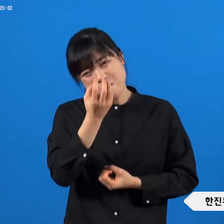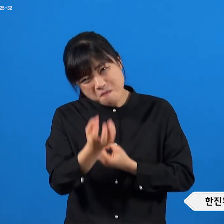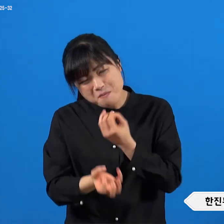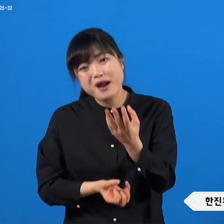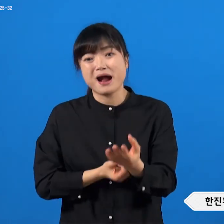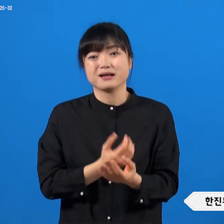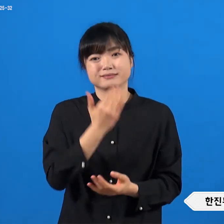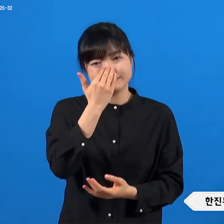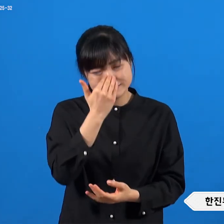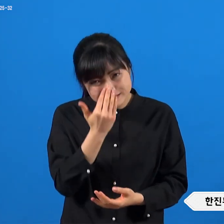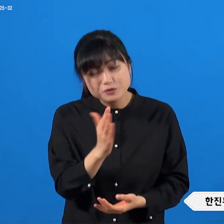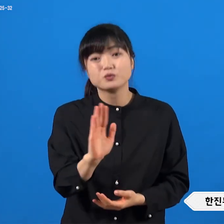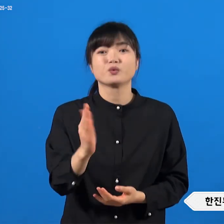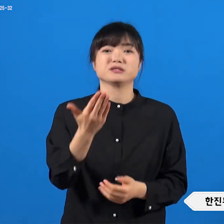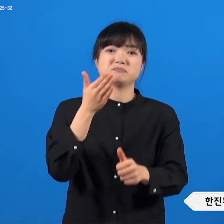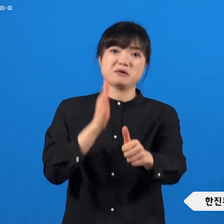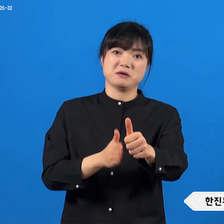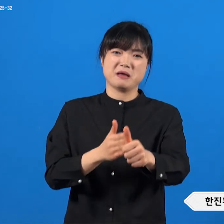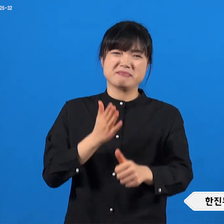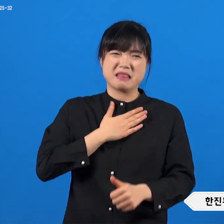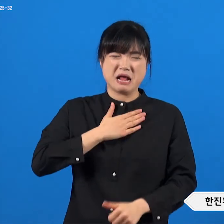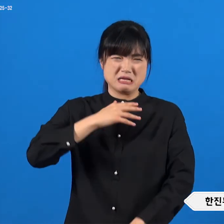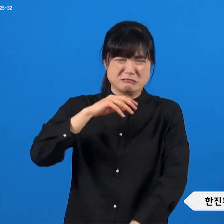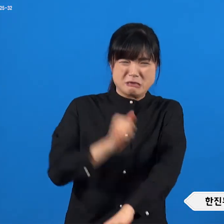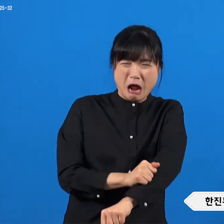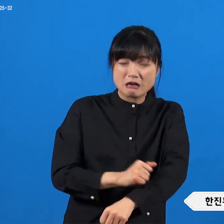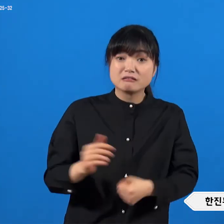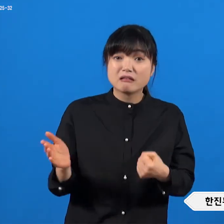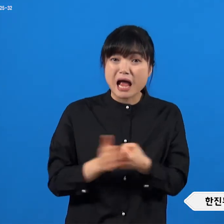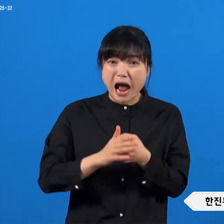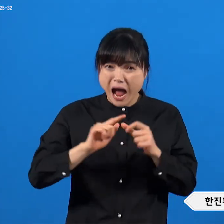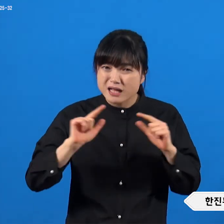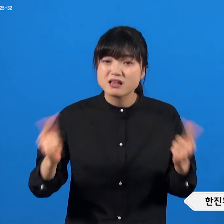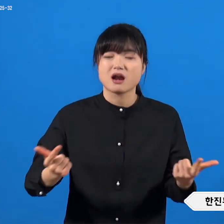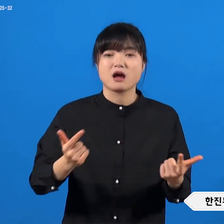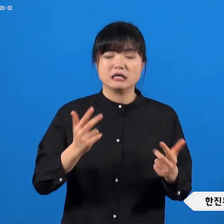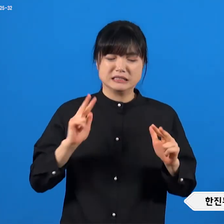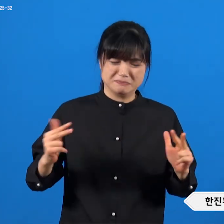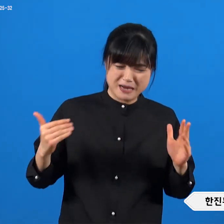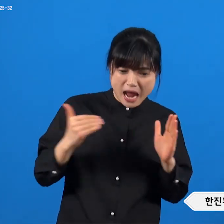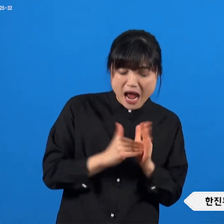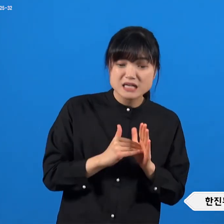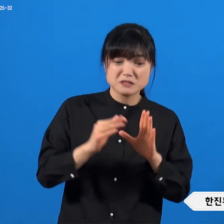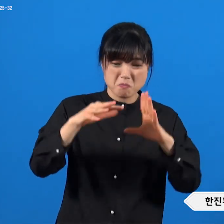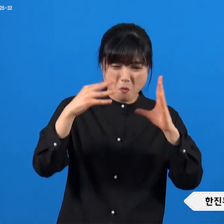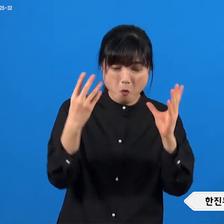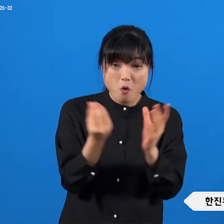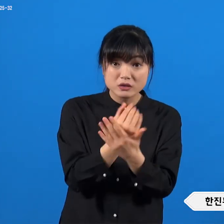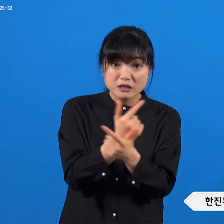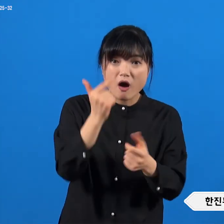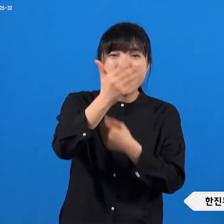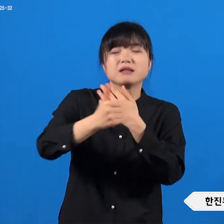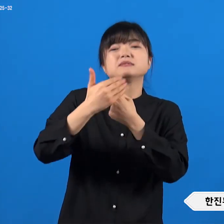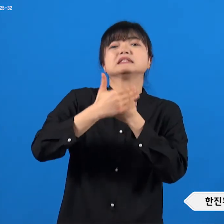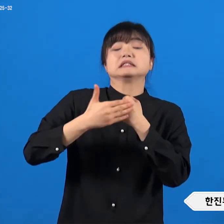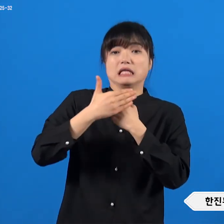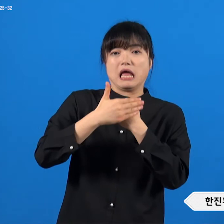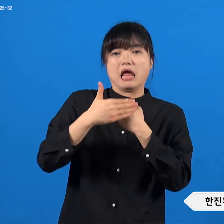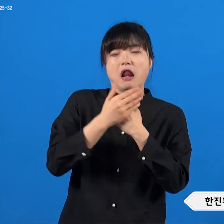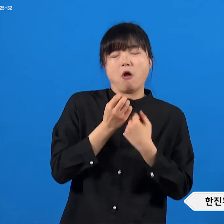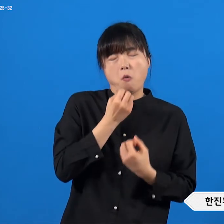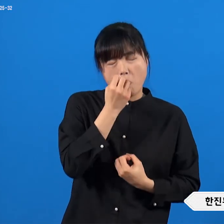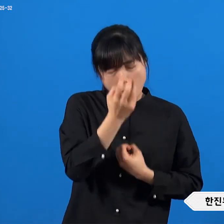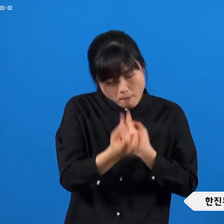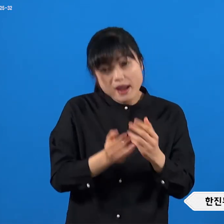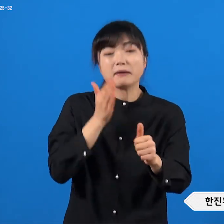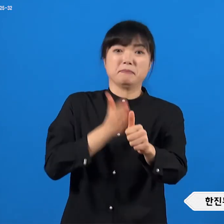바랍니다. 내가 잘나서가 아니고 오늘 이 자리까지 온 것 다 하나님의 은혜입니다. 그거 고백할